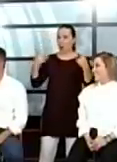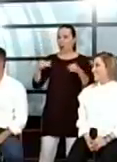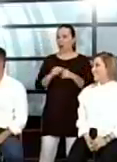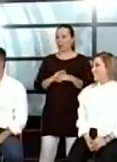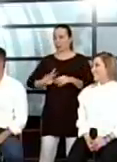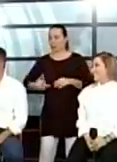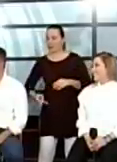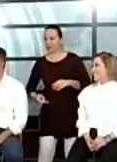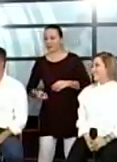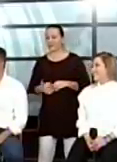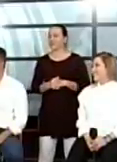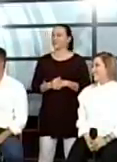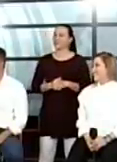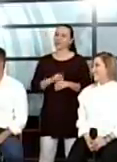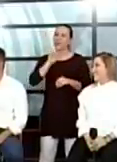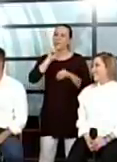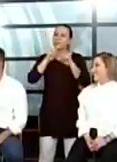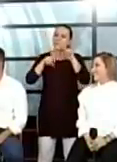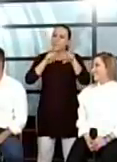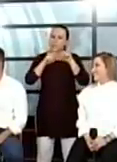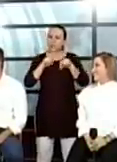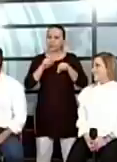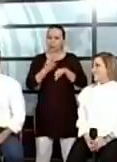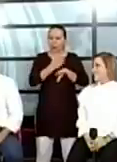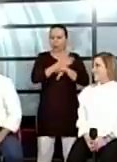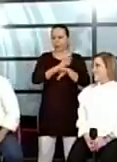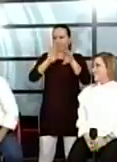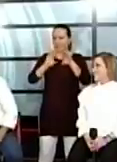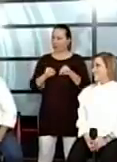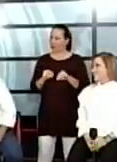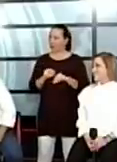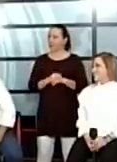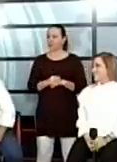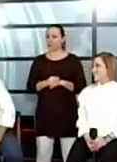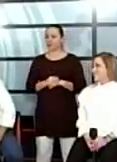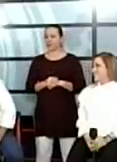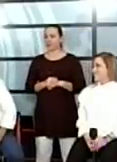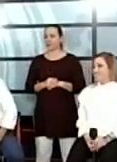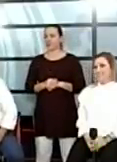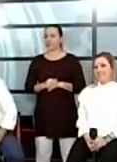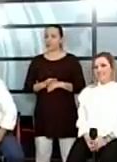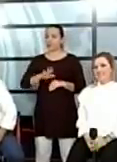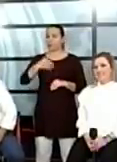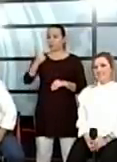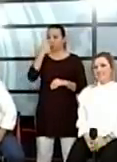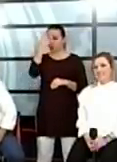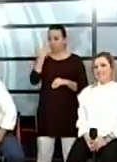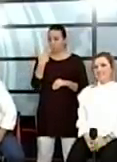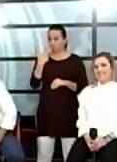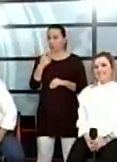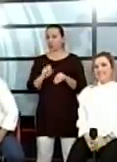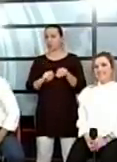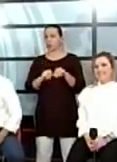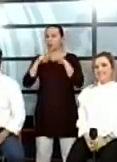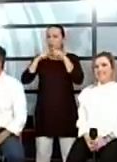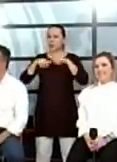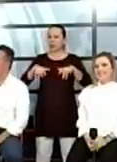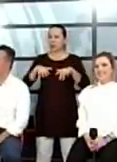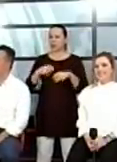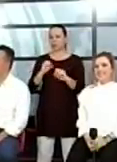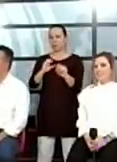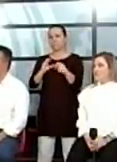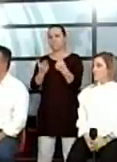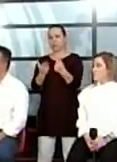Les quiero hacer la pregunta para cerrar este primer segmento y luego vamos con preguntas a través de nuestras redes sociales.